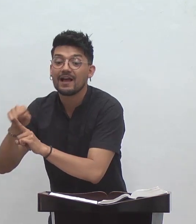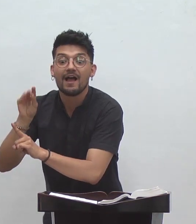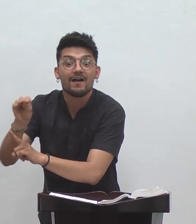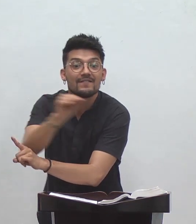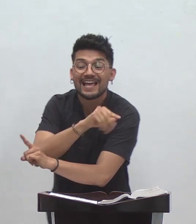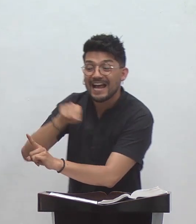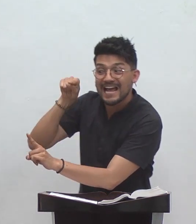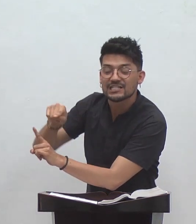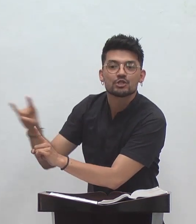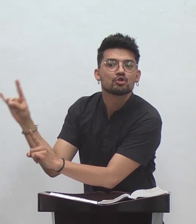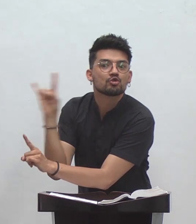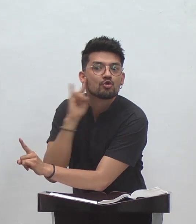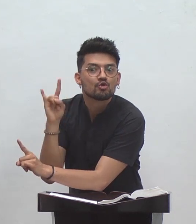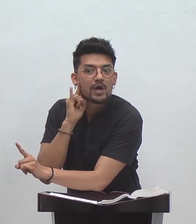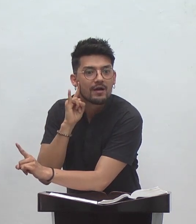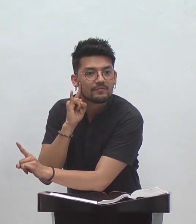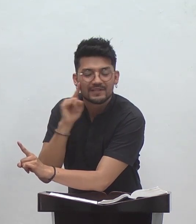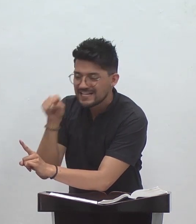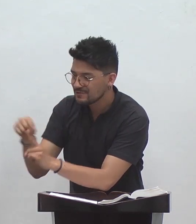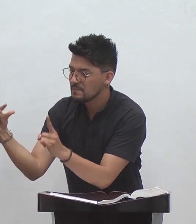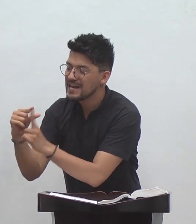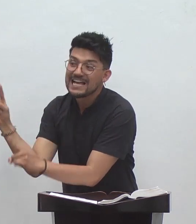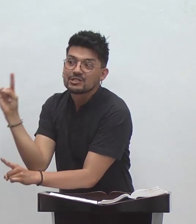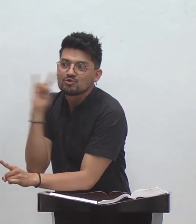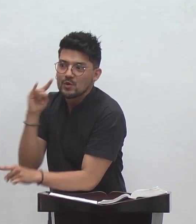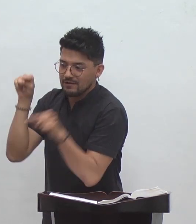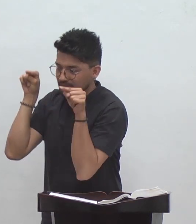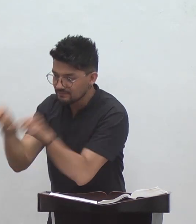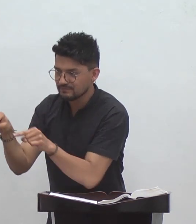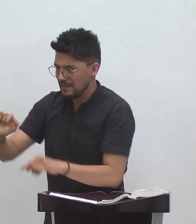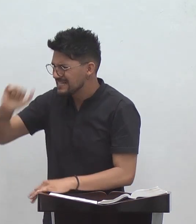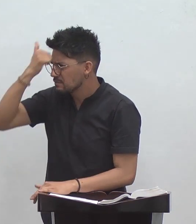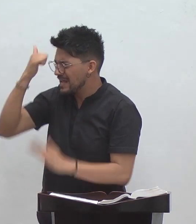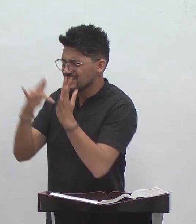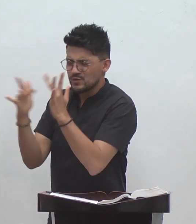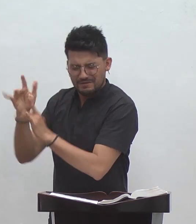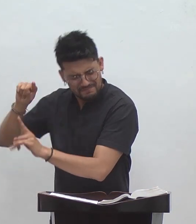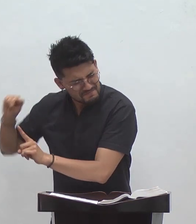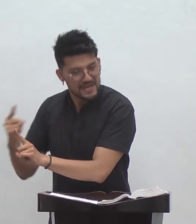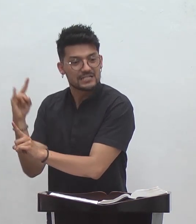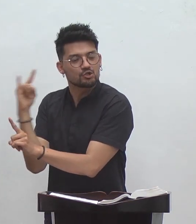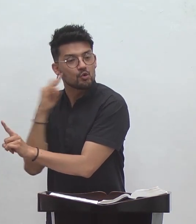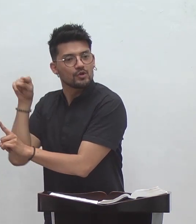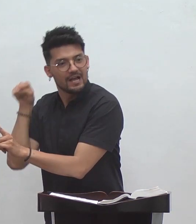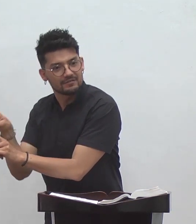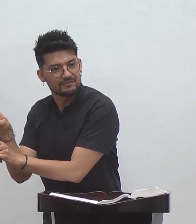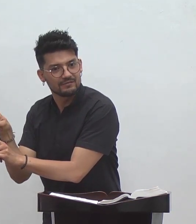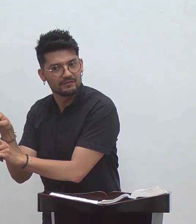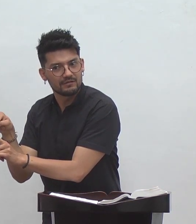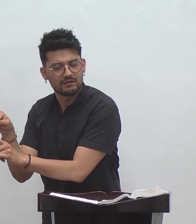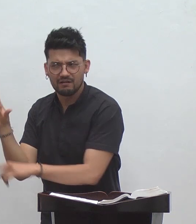Dios mismo dice: escuchen a Jesús, escuchen las palabras de Jesús, a Él